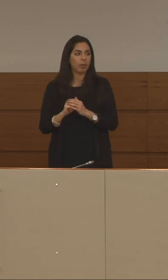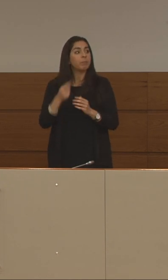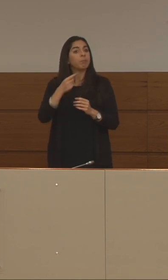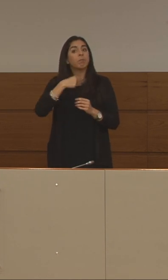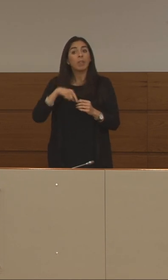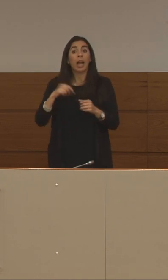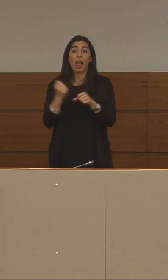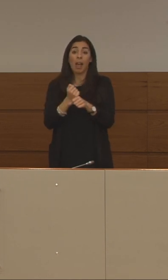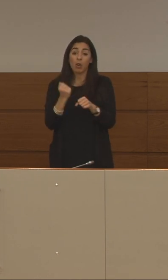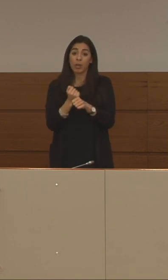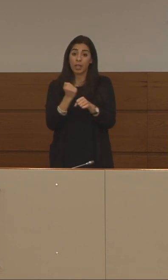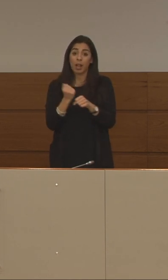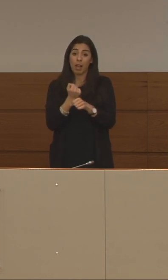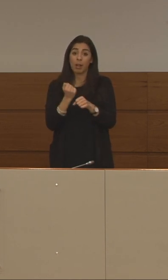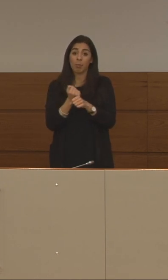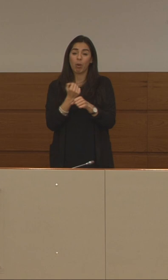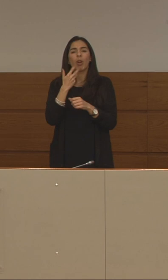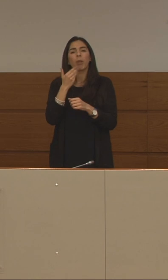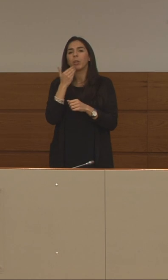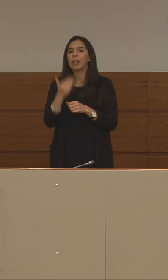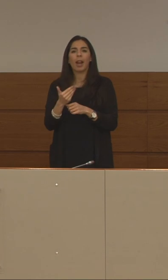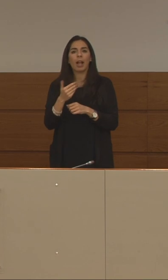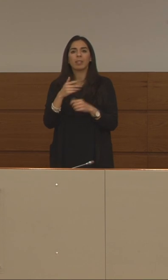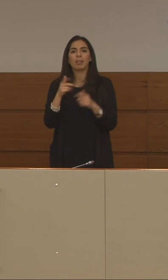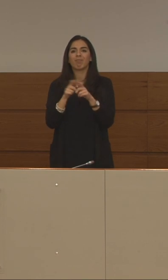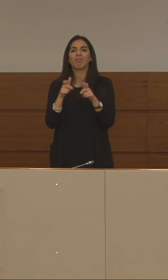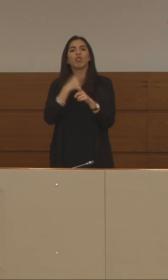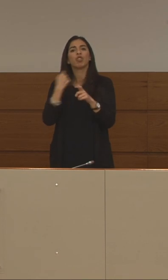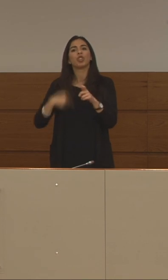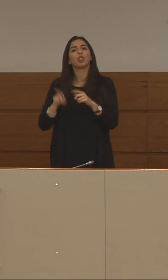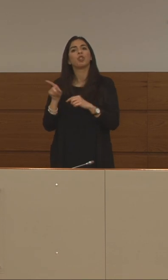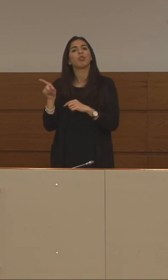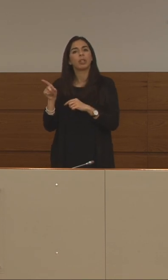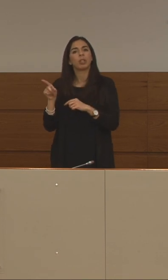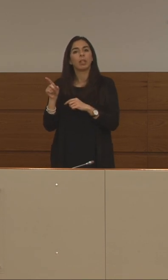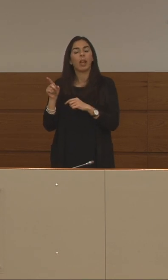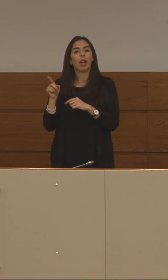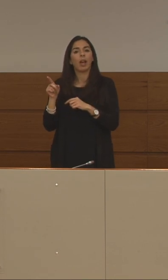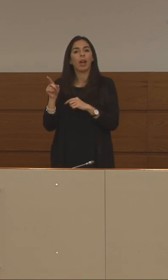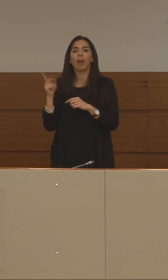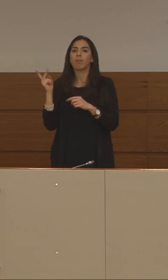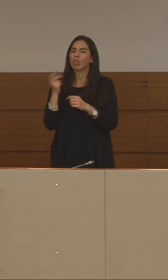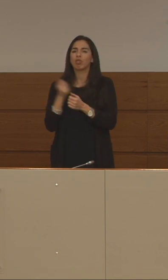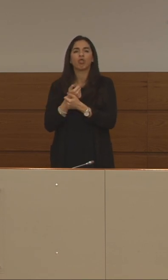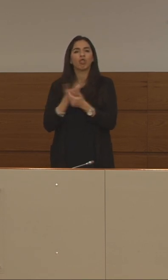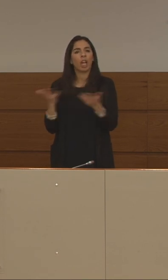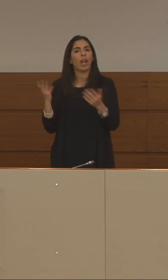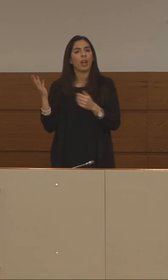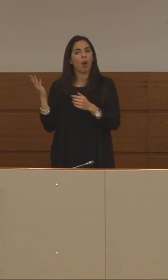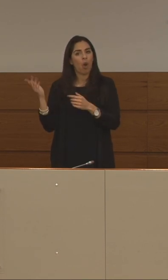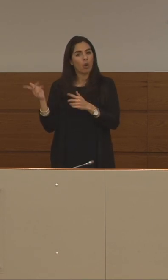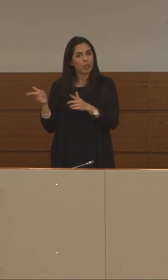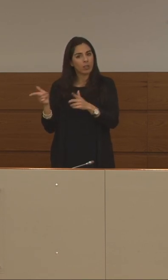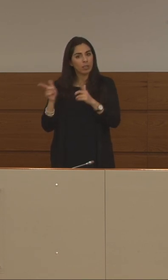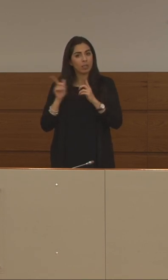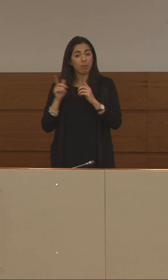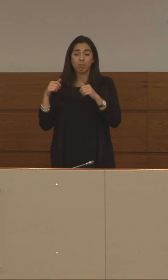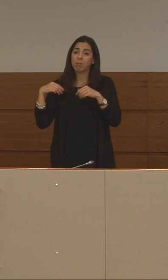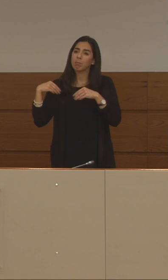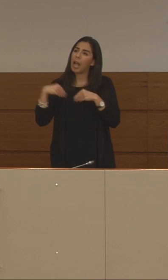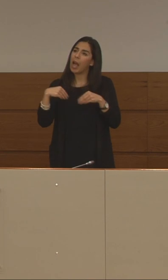ringraziamo alla cina per averci dato questa generosa possibilità questa partecipazione